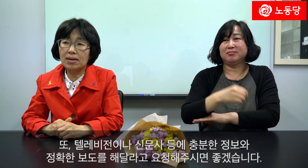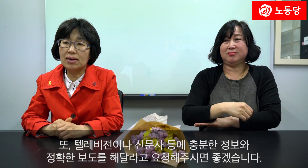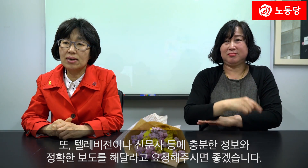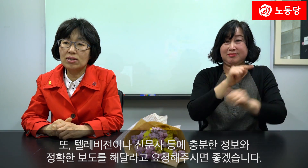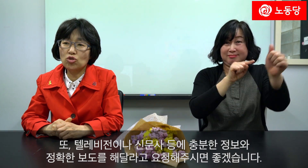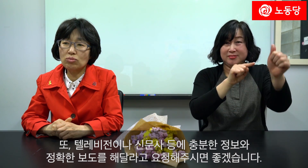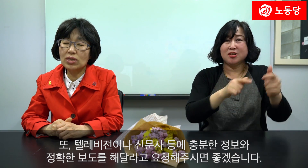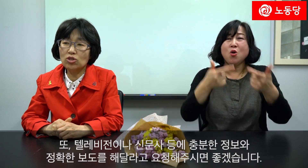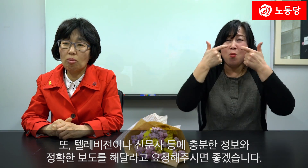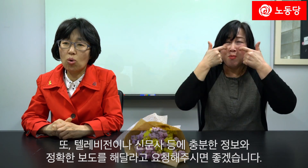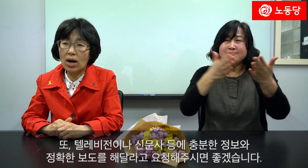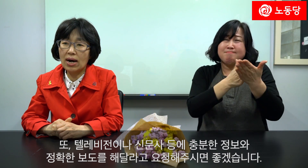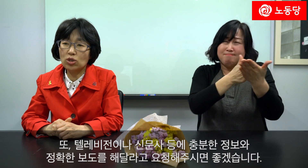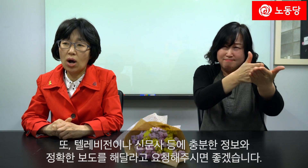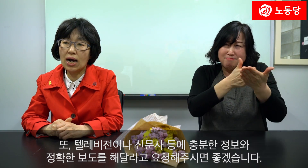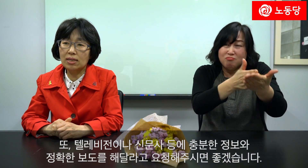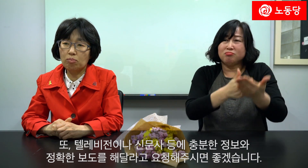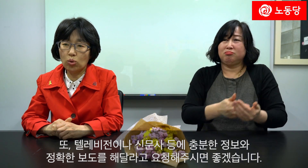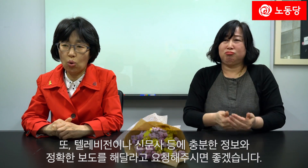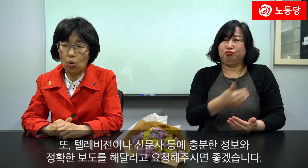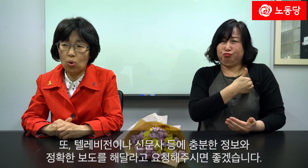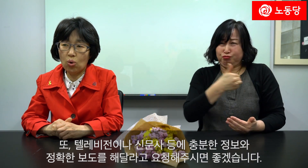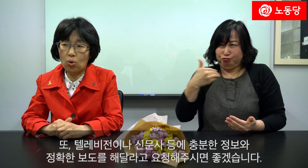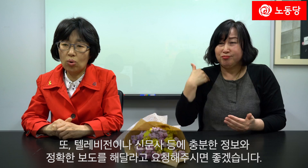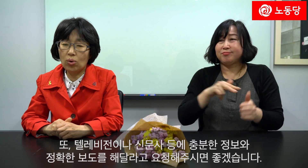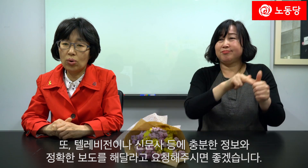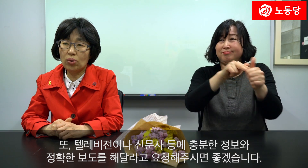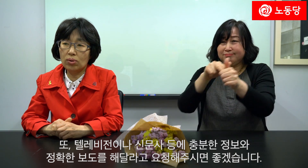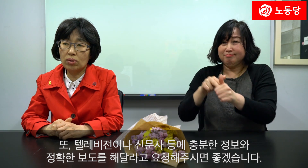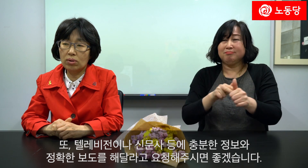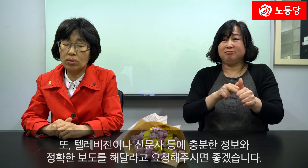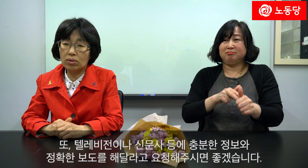등의 충분한 정보와 정확한 보도